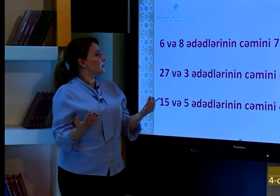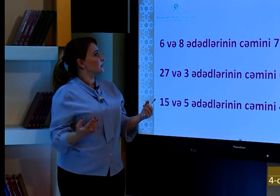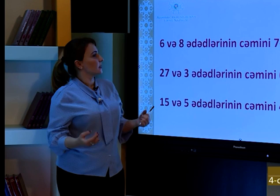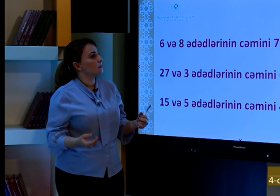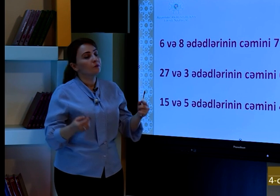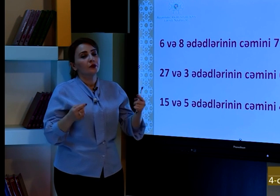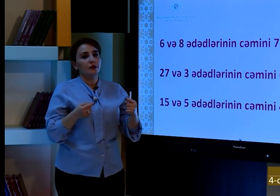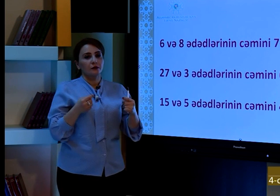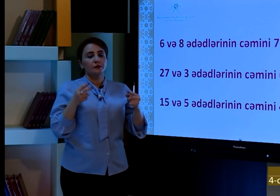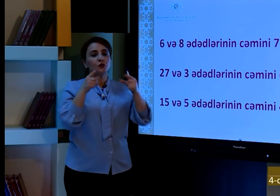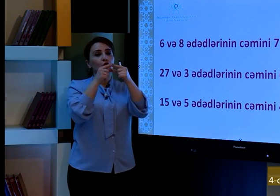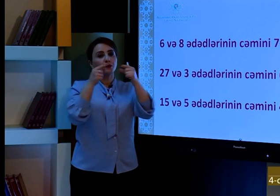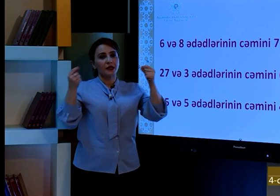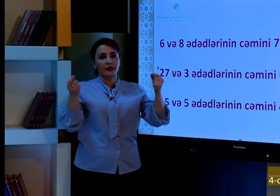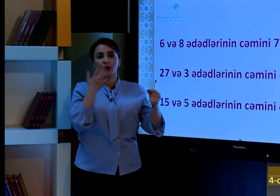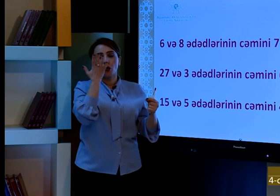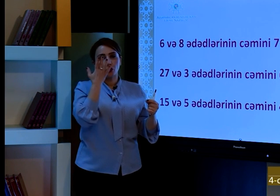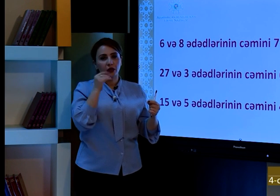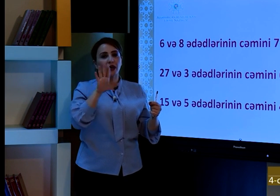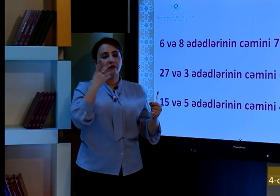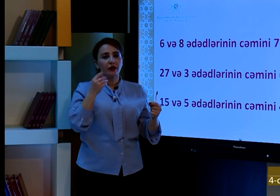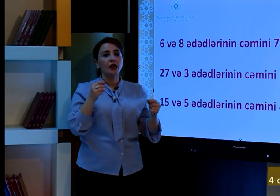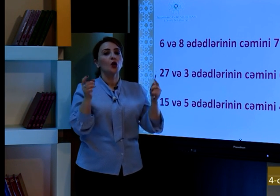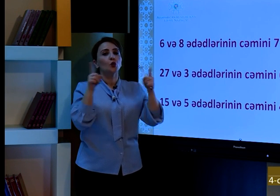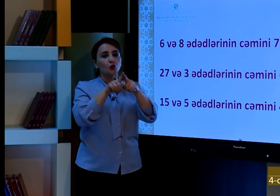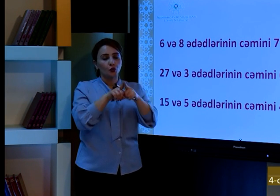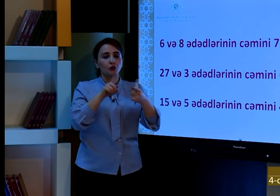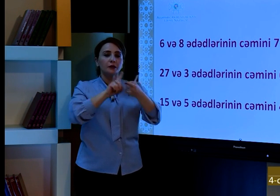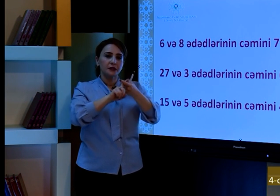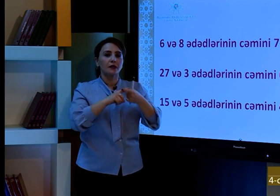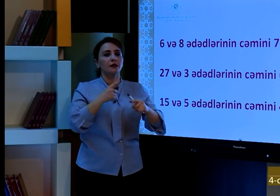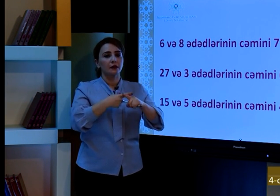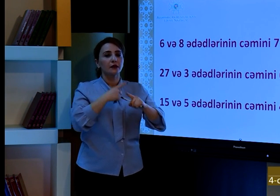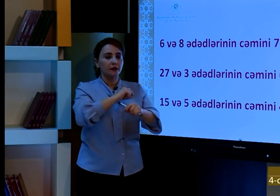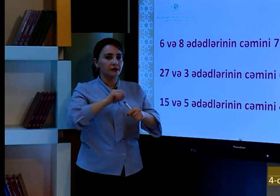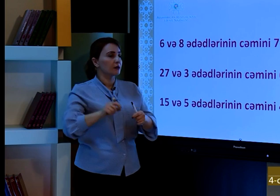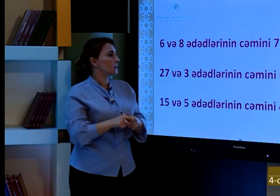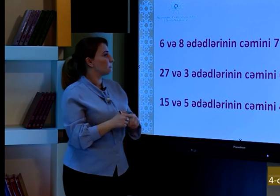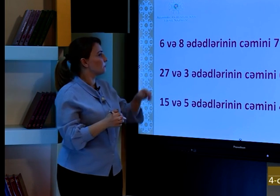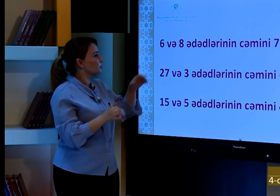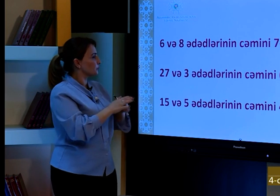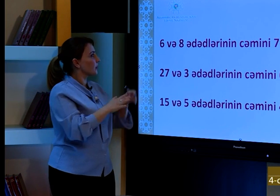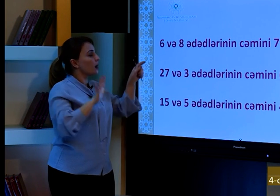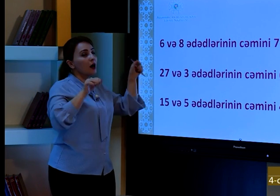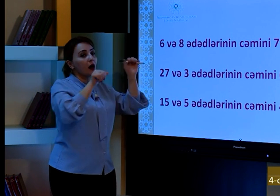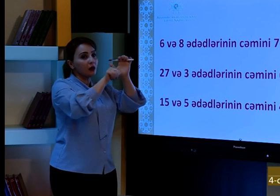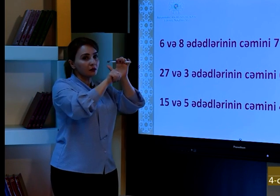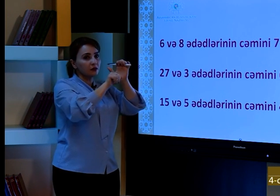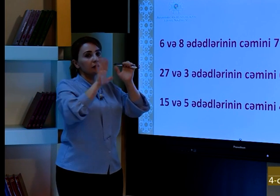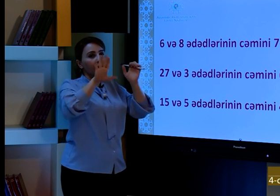isə cümlələri oxuyaq və uyğun misallar yazaq. 6